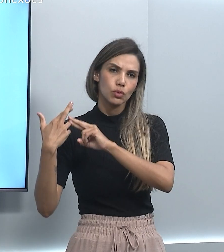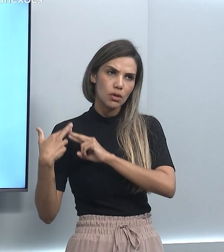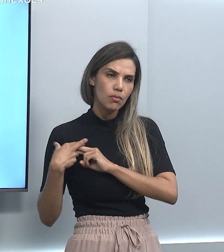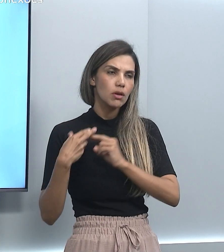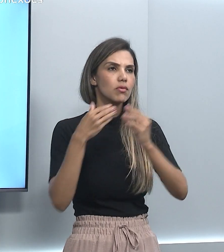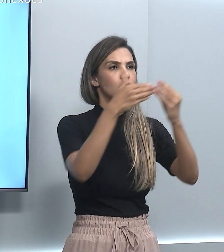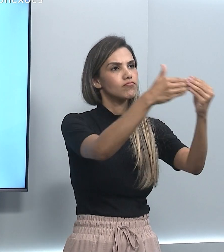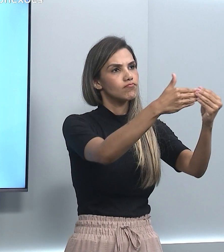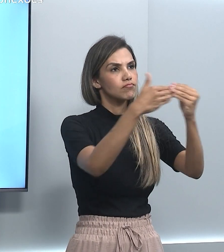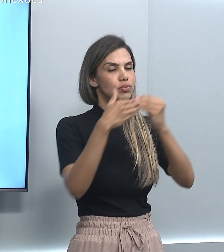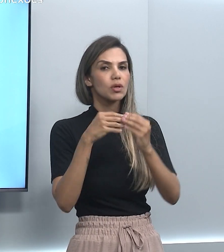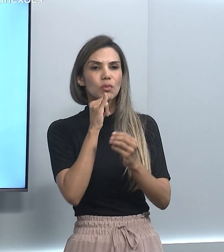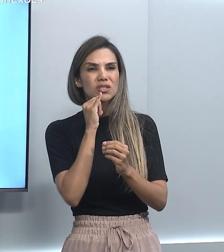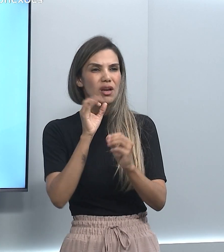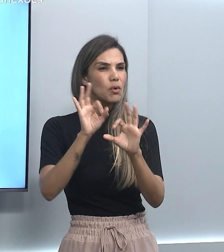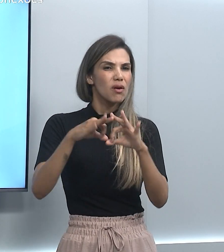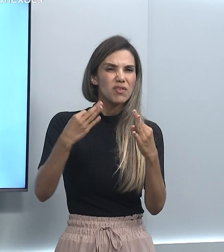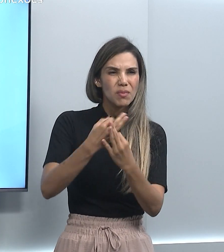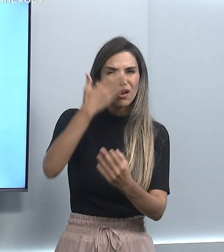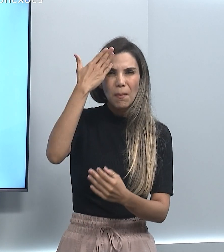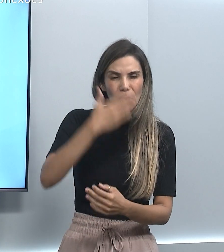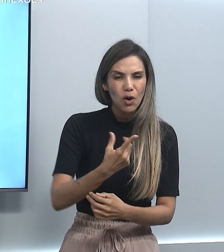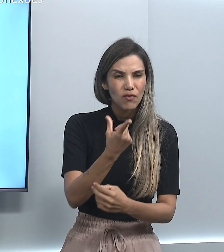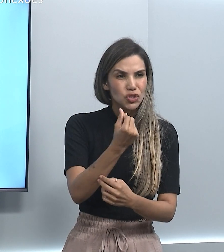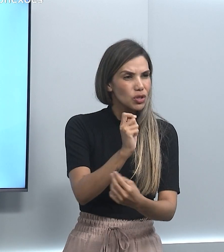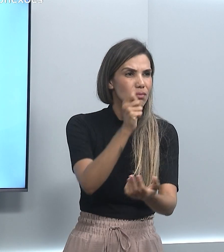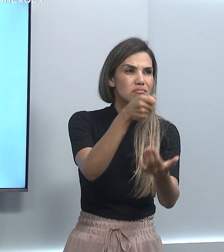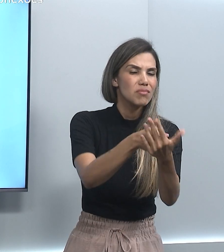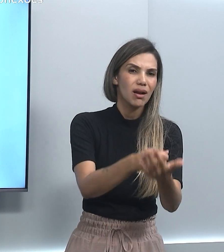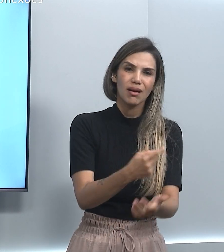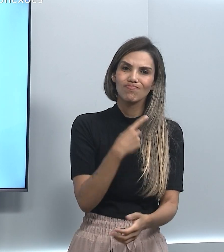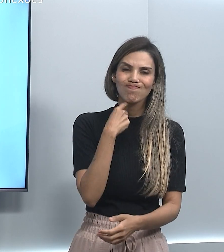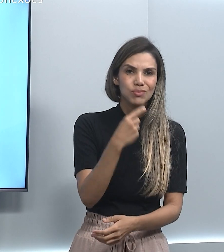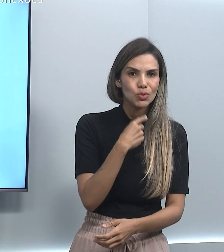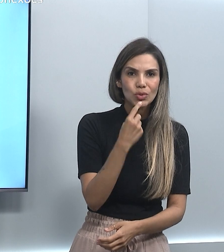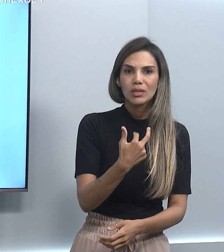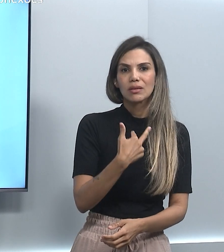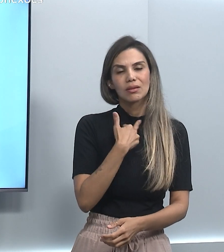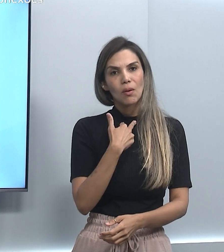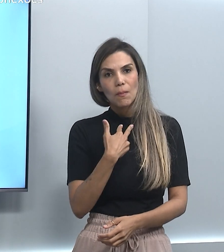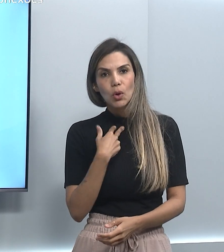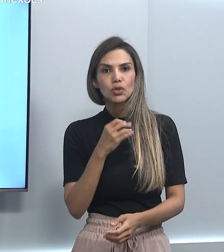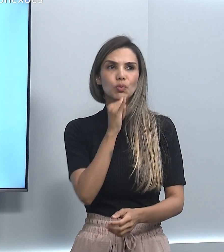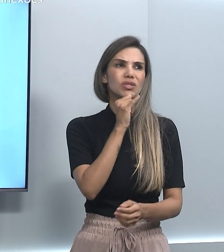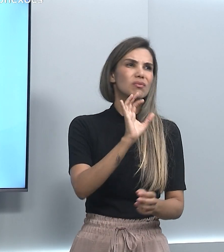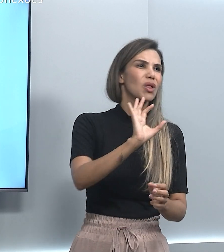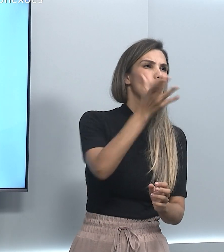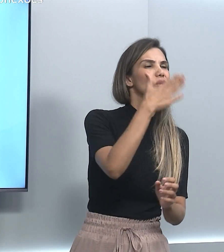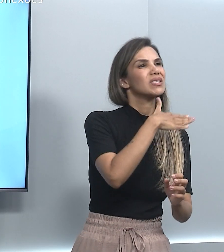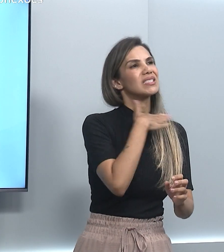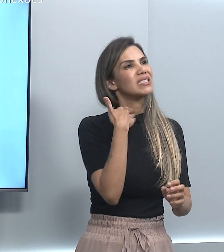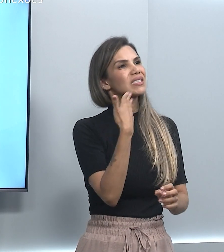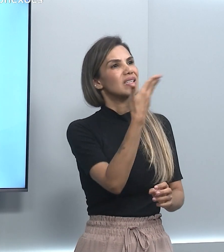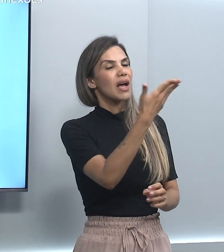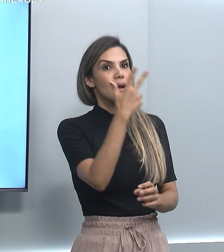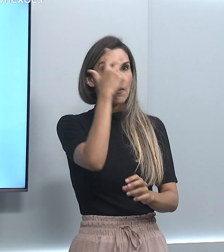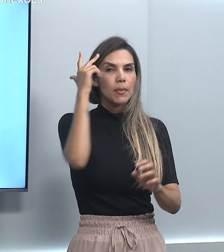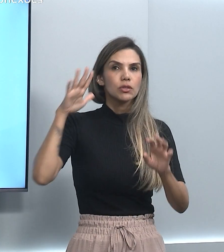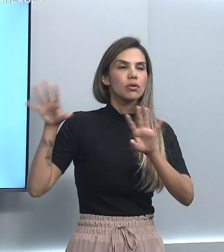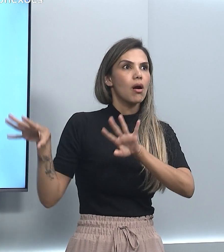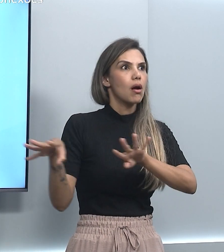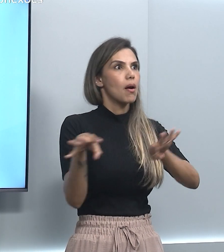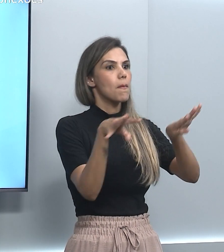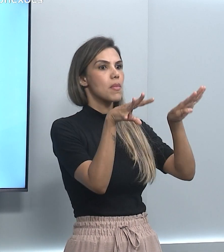comprovar incapacidade financeira, se o falecimento ocorrer em circunstâncias que causem comoção e se